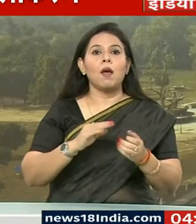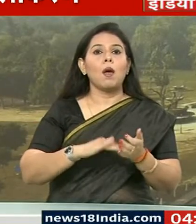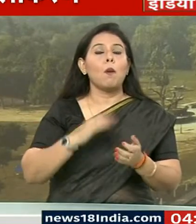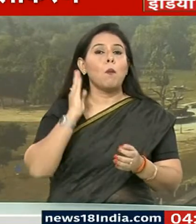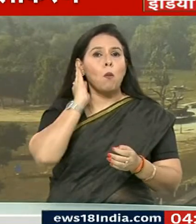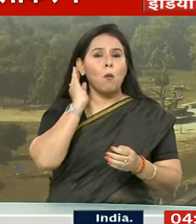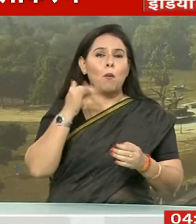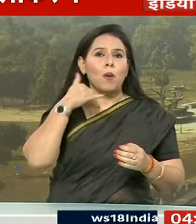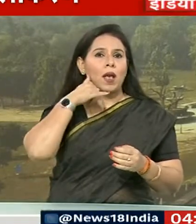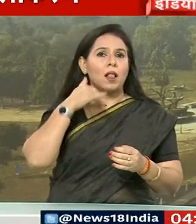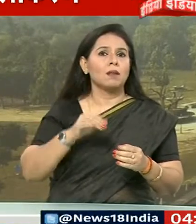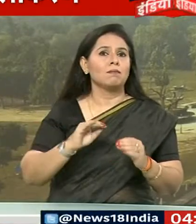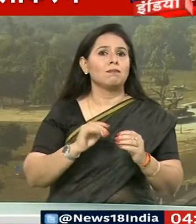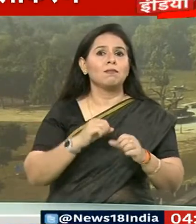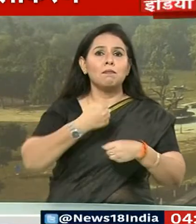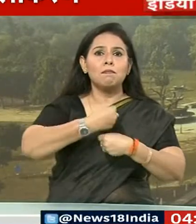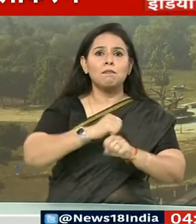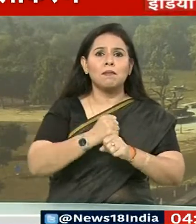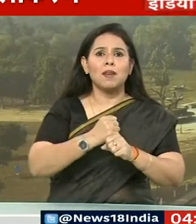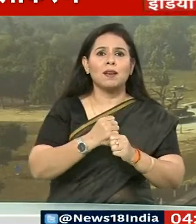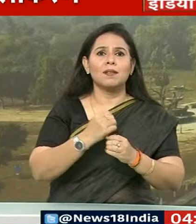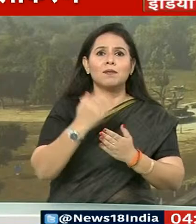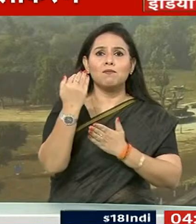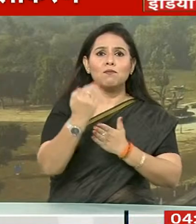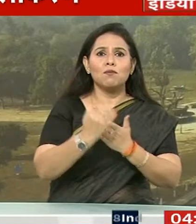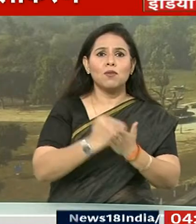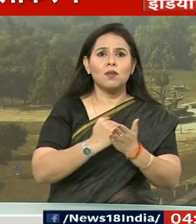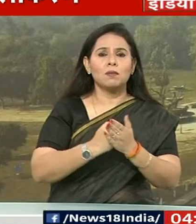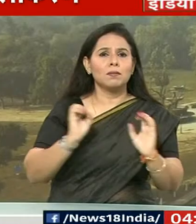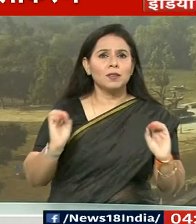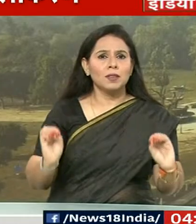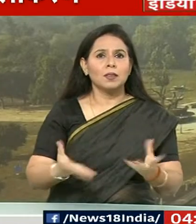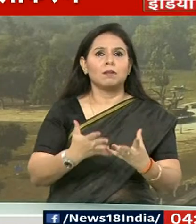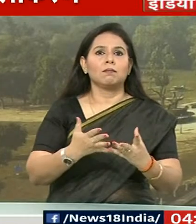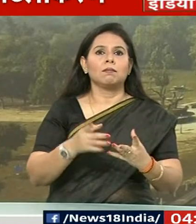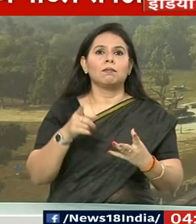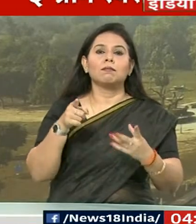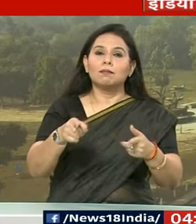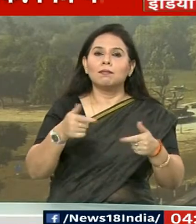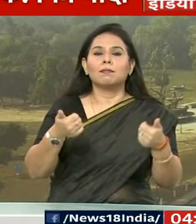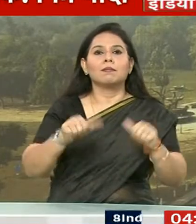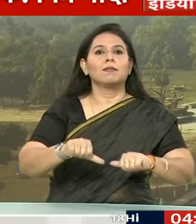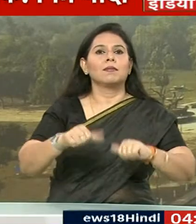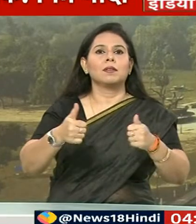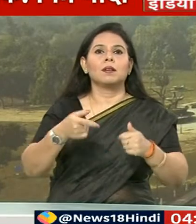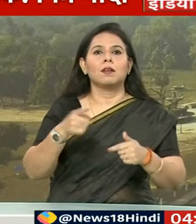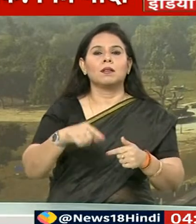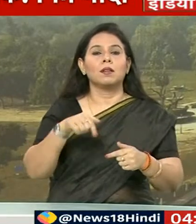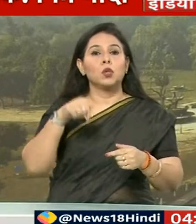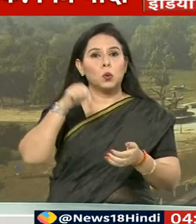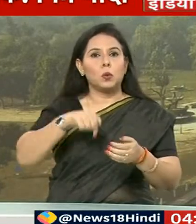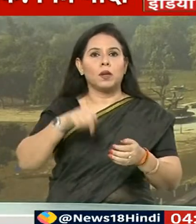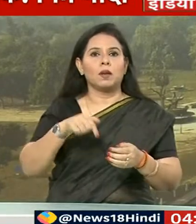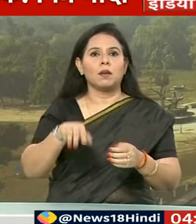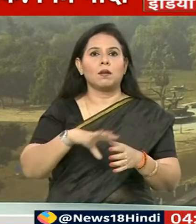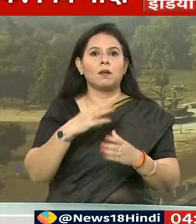मोबाइल बनाने का जो अभियान चलाया हुआ है, उसी का नतीजा है कि